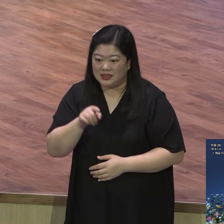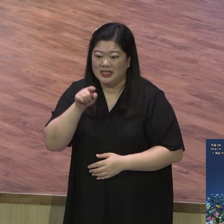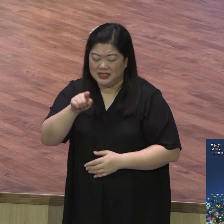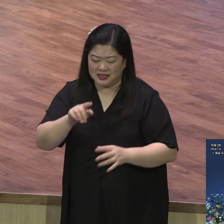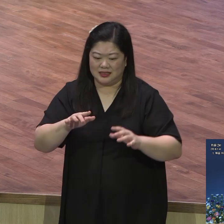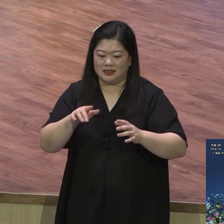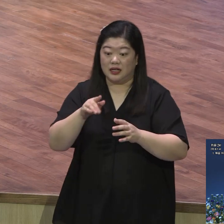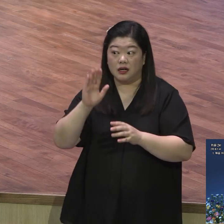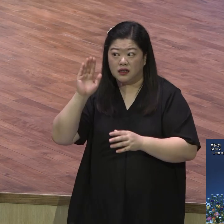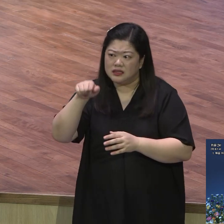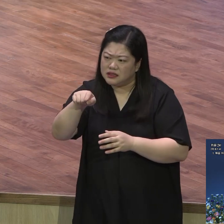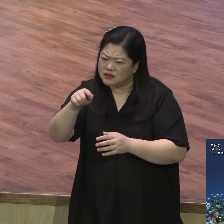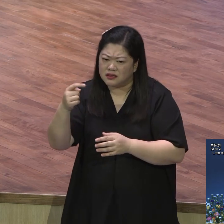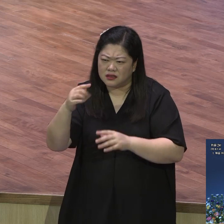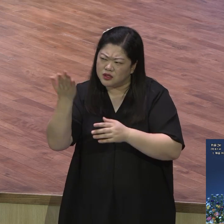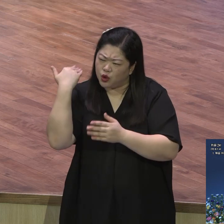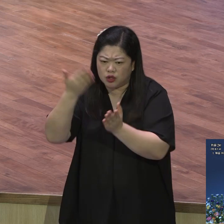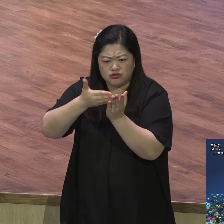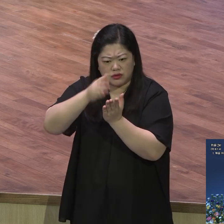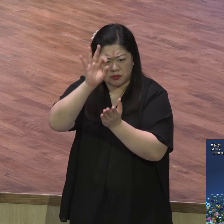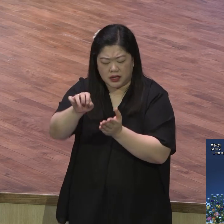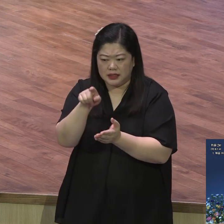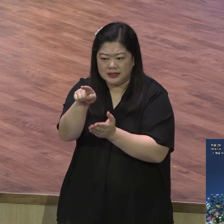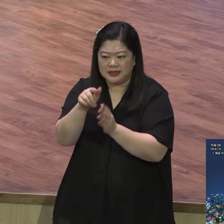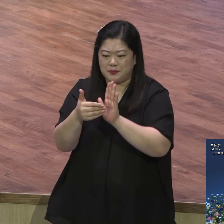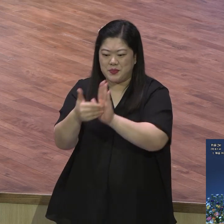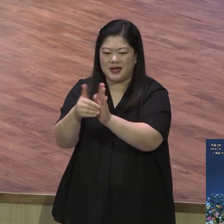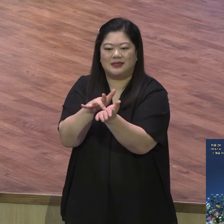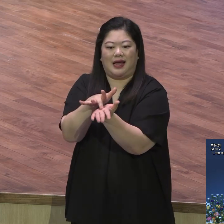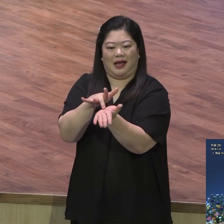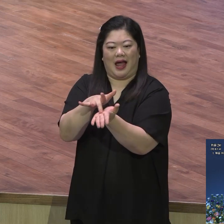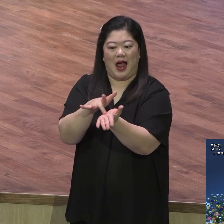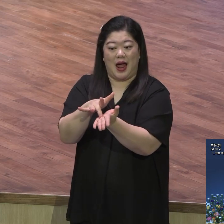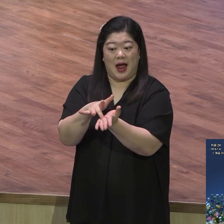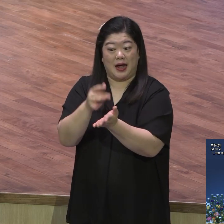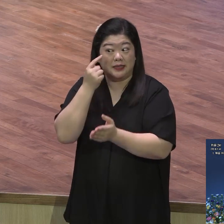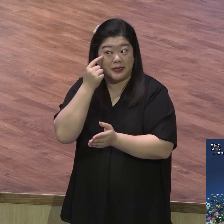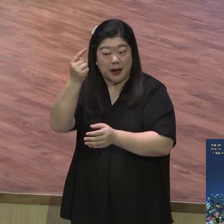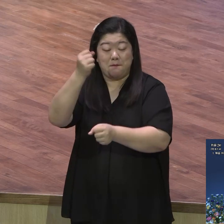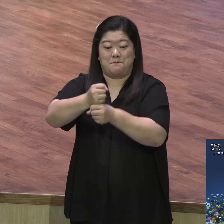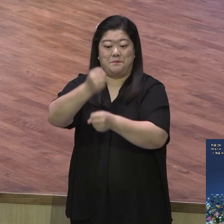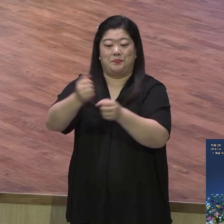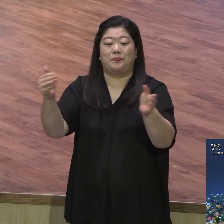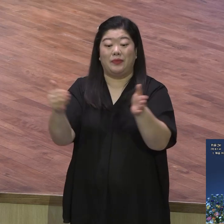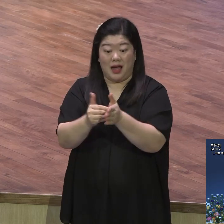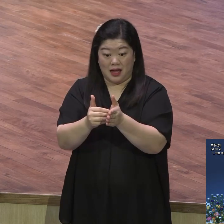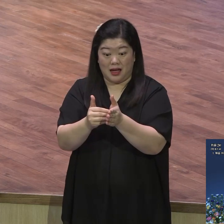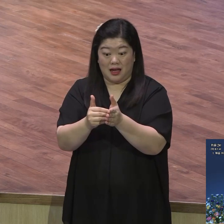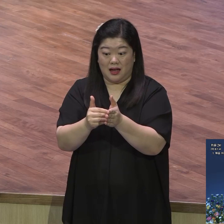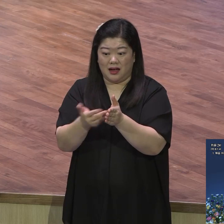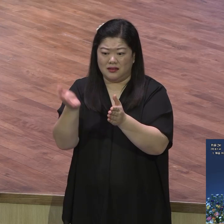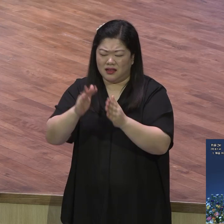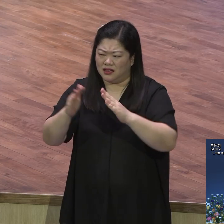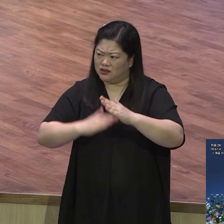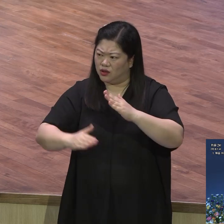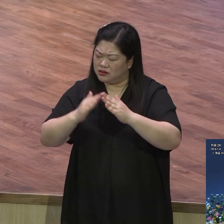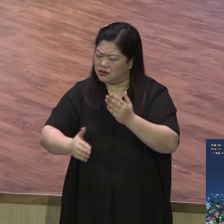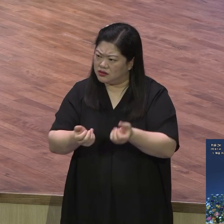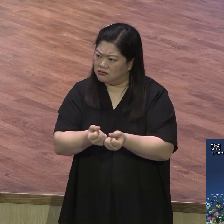백신이 개발되도록 집중으로 백신 개발을 하고 있습니다. 빠르면 올해 안에 늦어도 내년 안에는